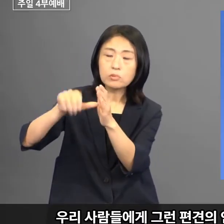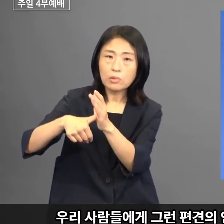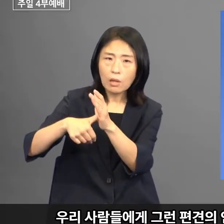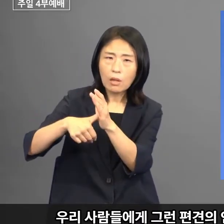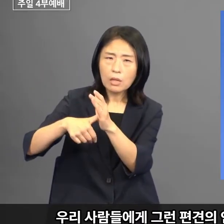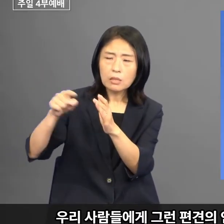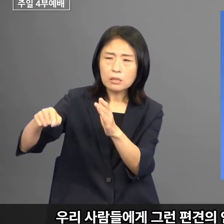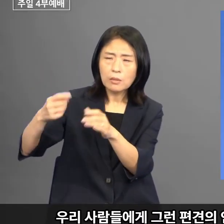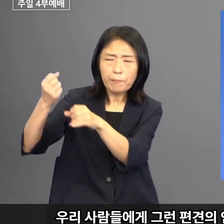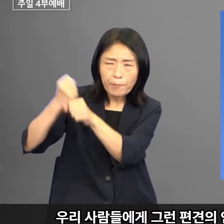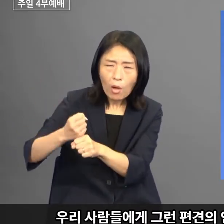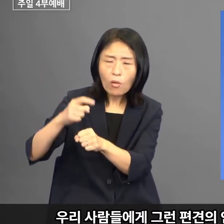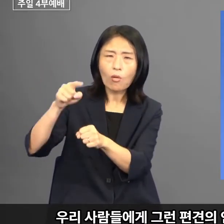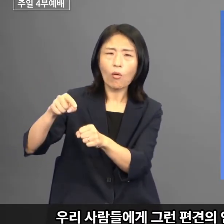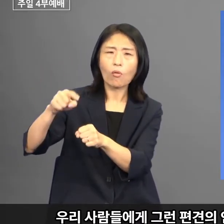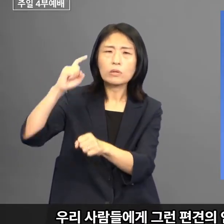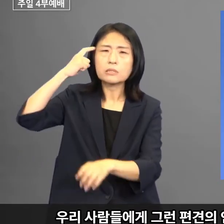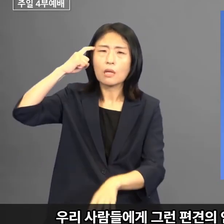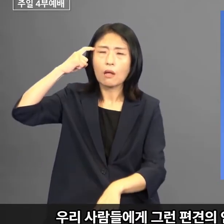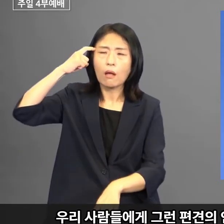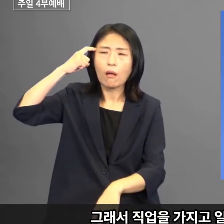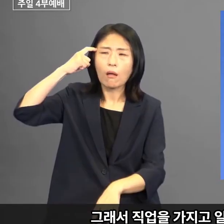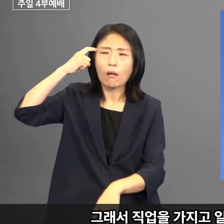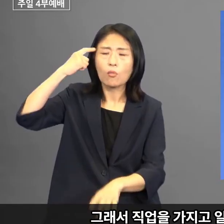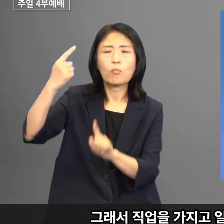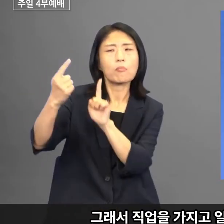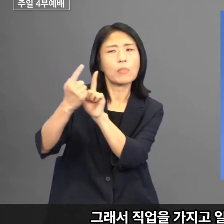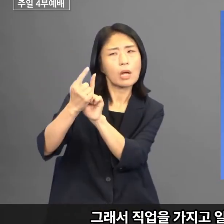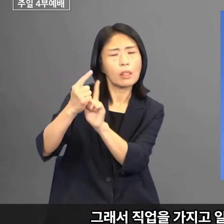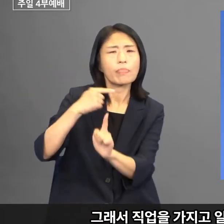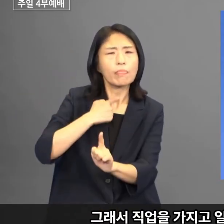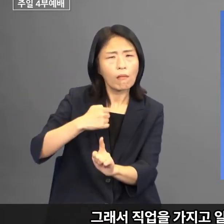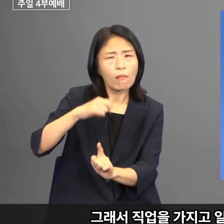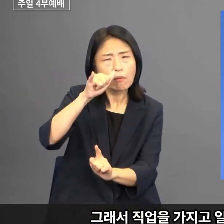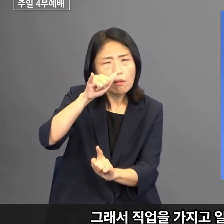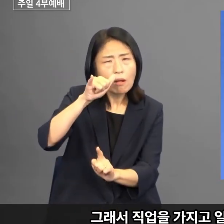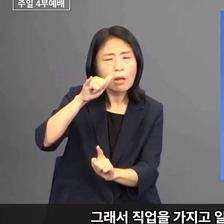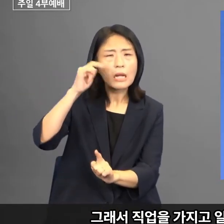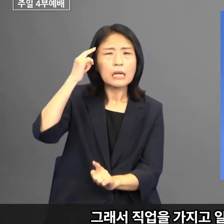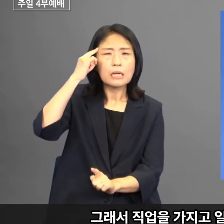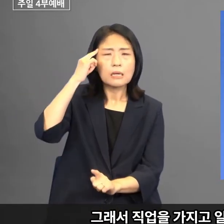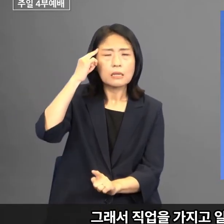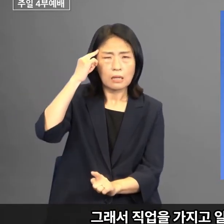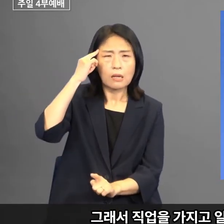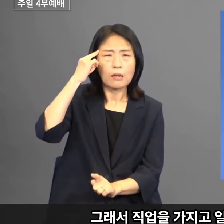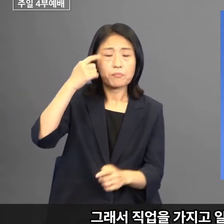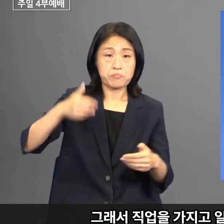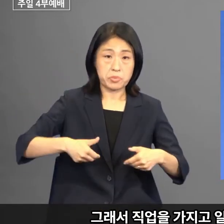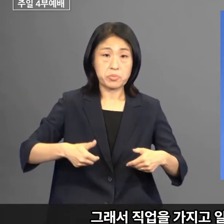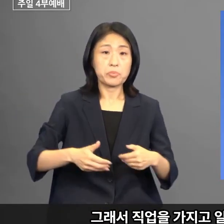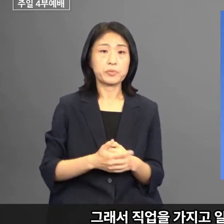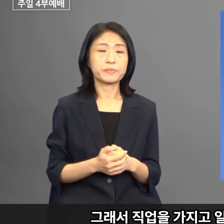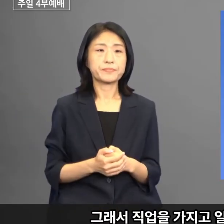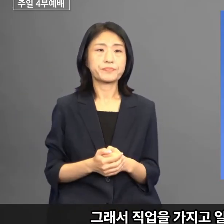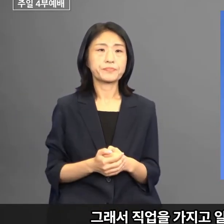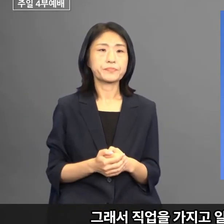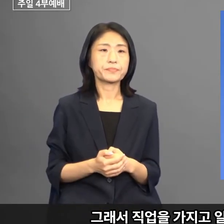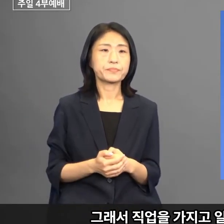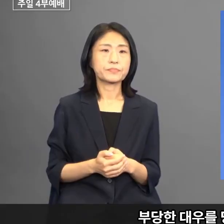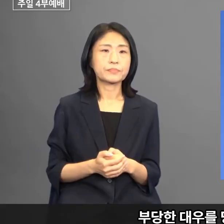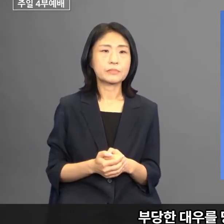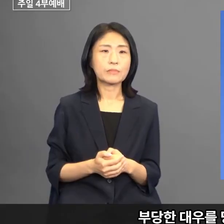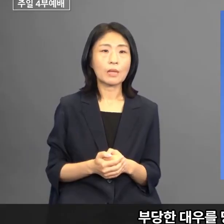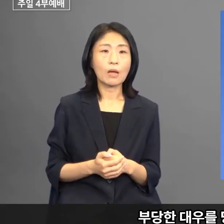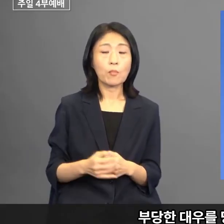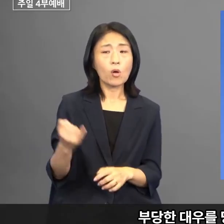그런 편견의 인식을 가지고 대하는 것은 아닐까. 그래서 이 직업을 가지고 일을 하다가 이 성희롱을